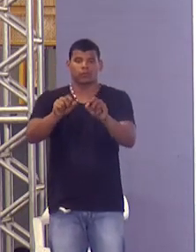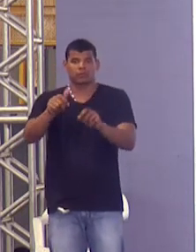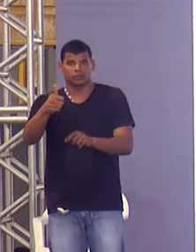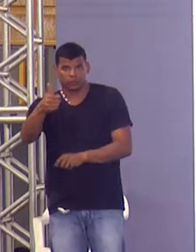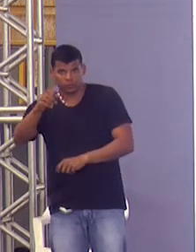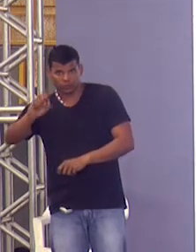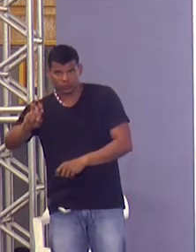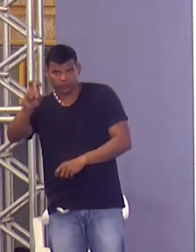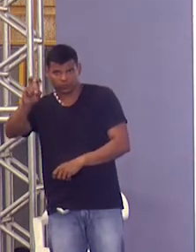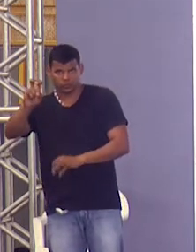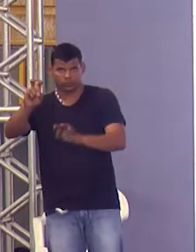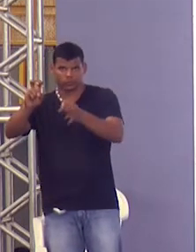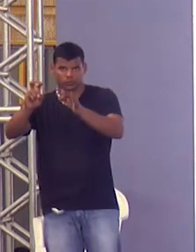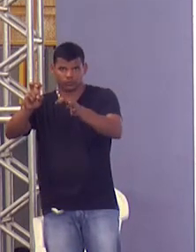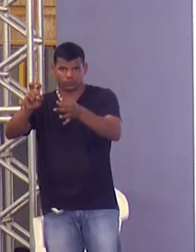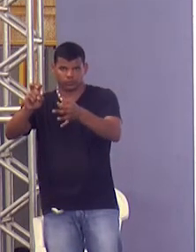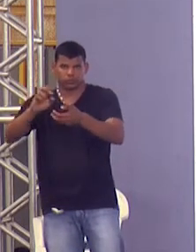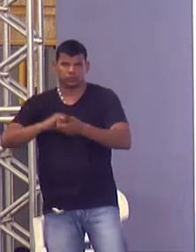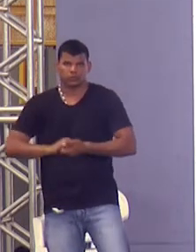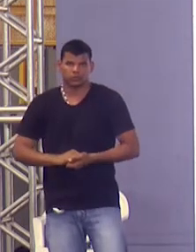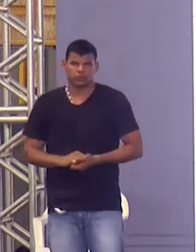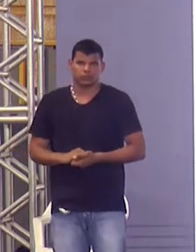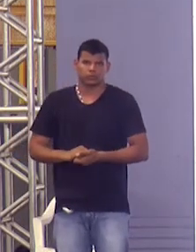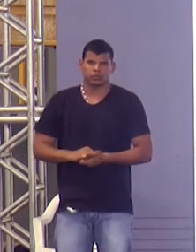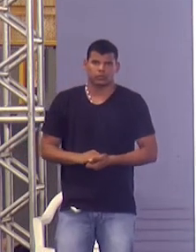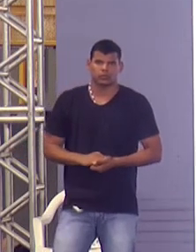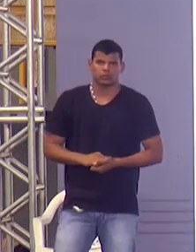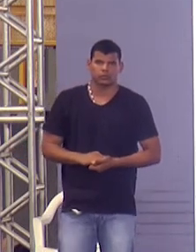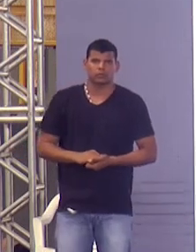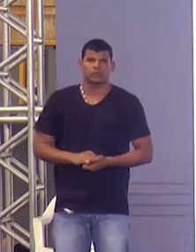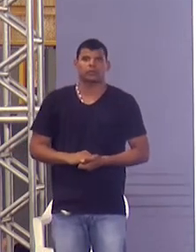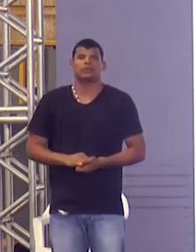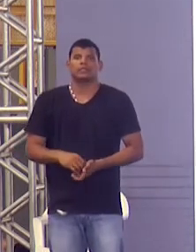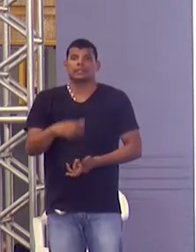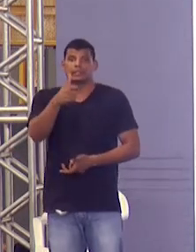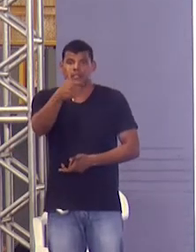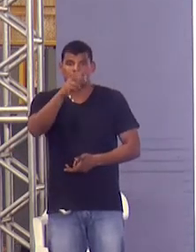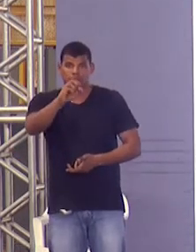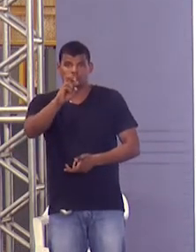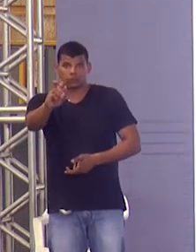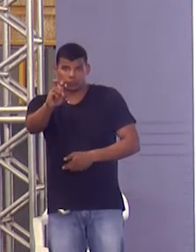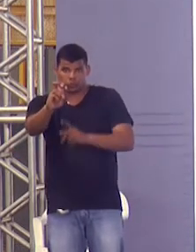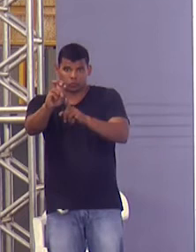105. Aí ele disse que ela somou 12. O que é que eu vou fazer agora?